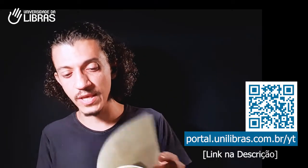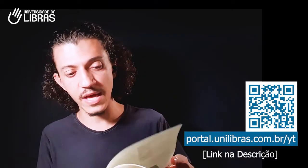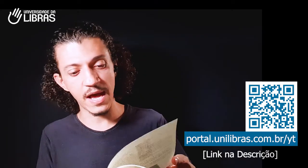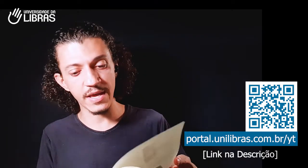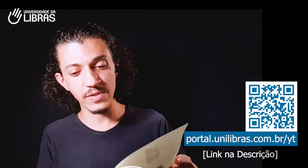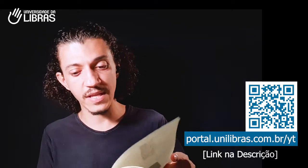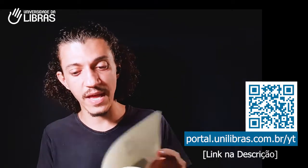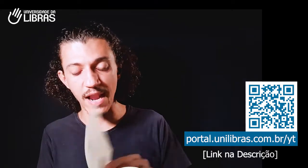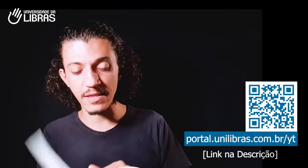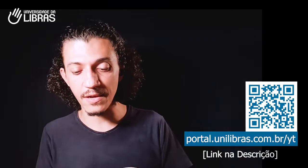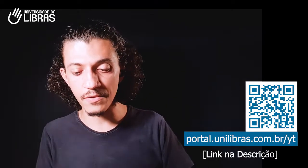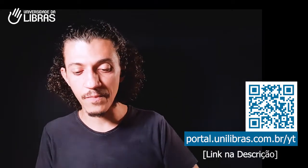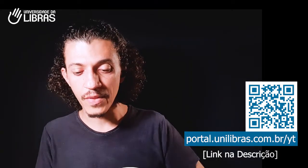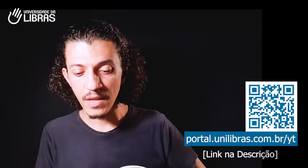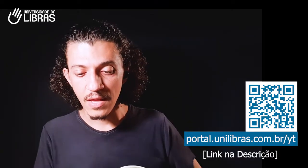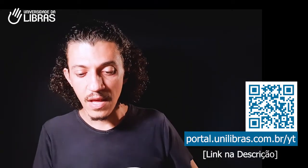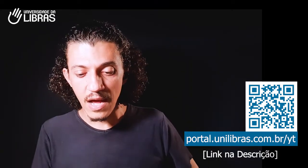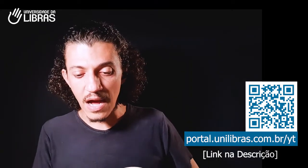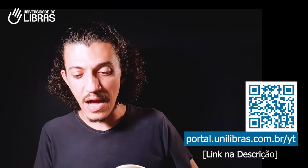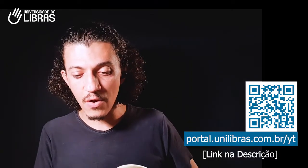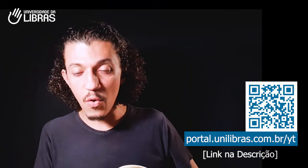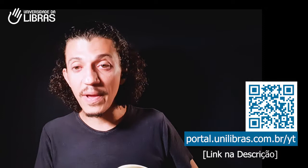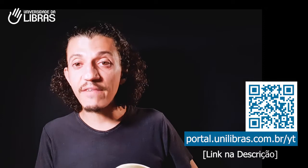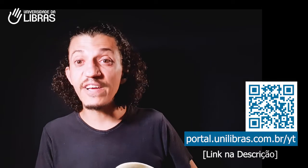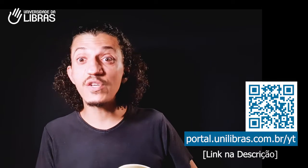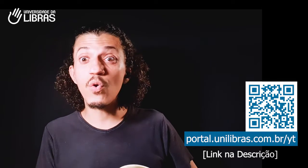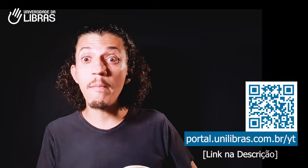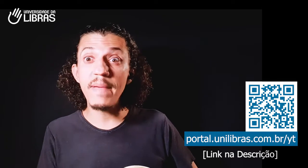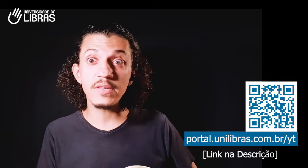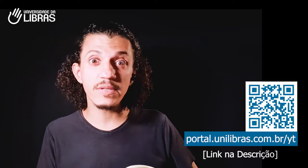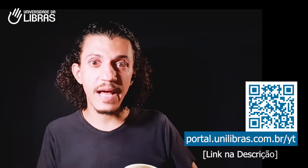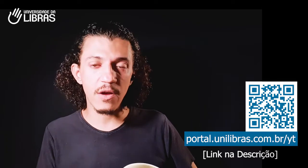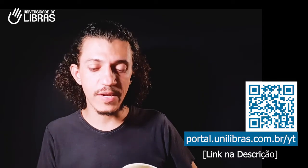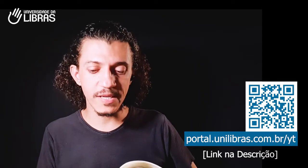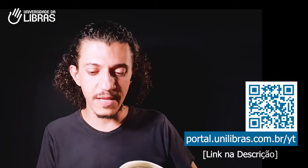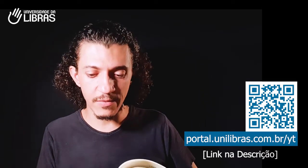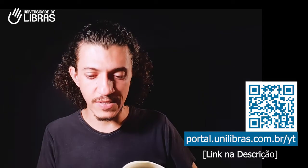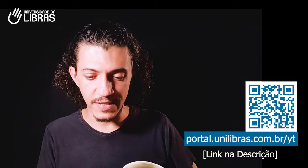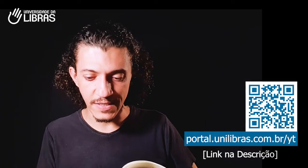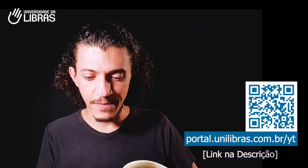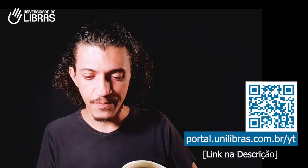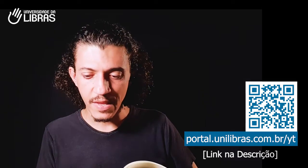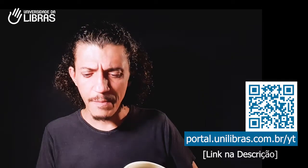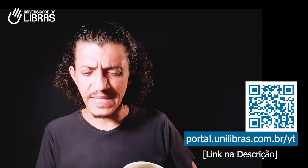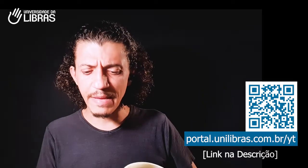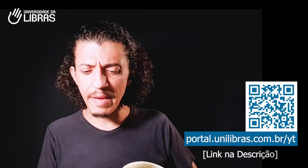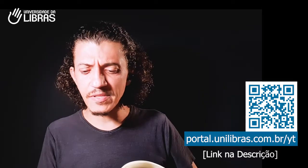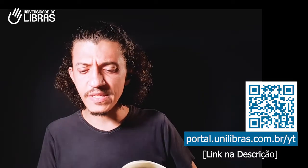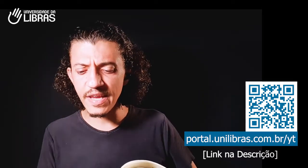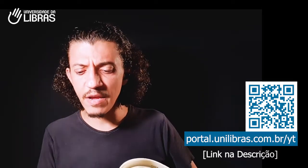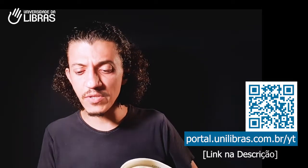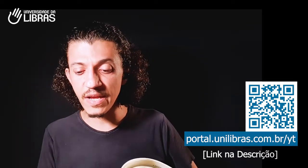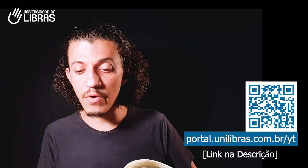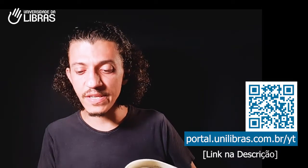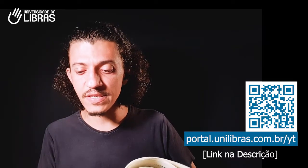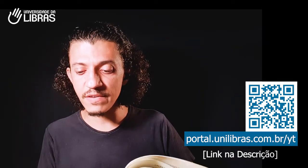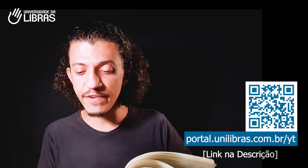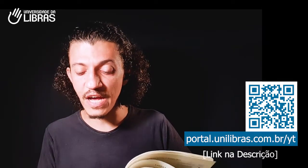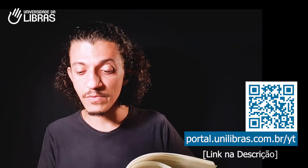preço aqui em que a Raquel está relatando a como é que foi esse começo dela com esse telefone não percebemos que seríamos egoísta se